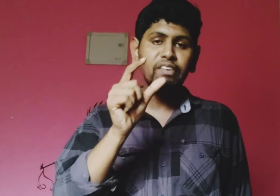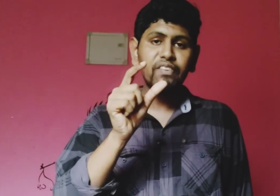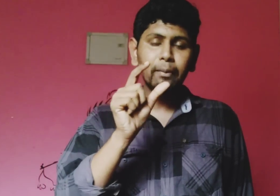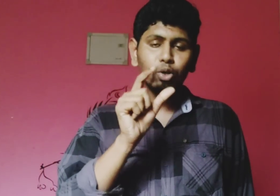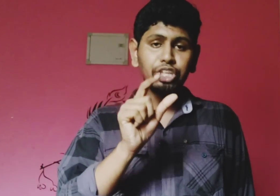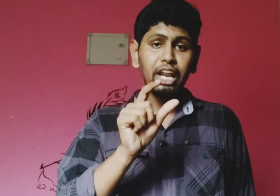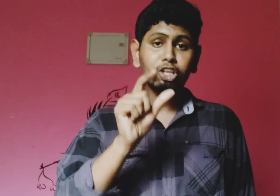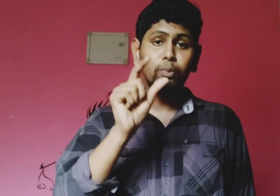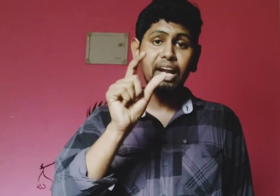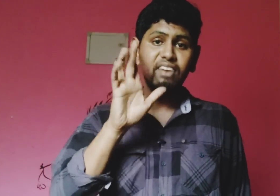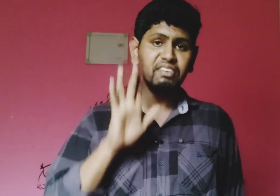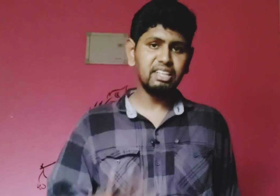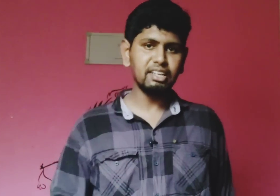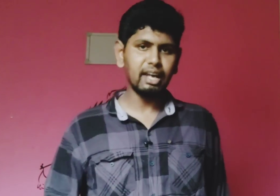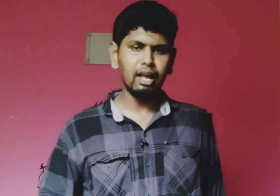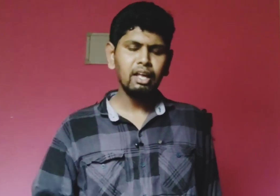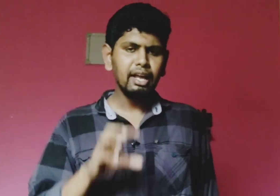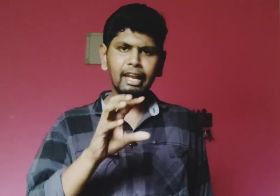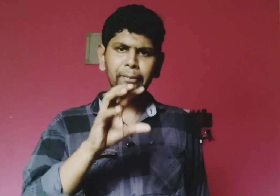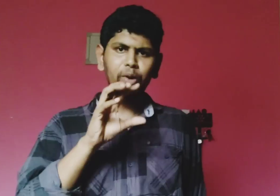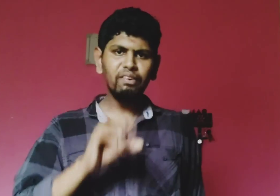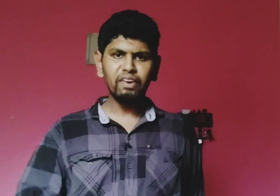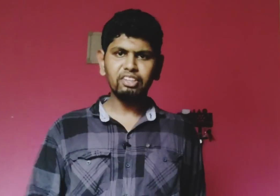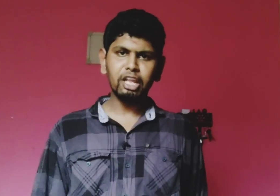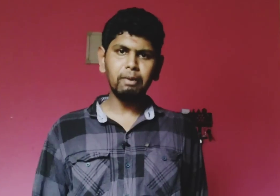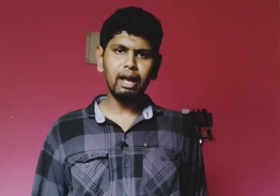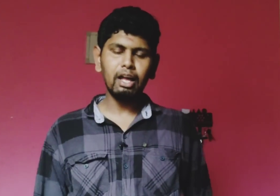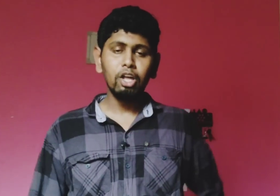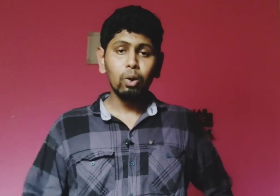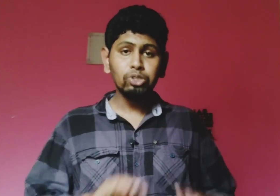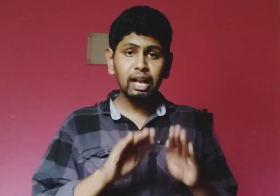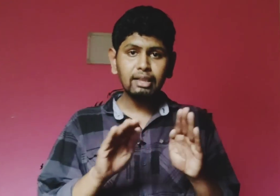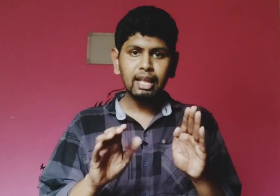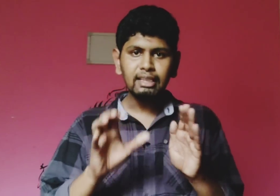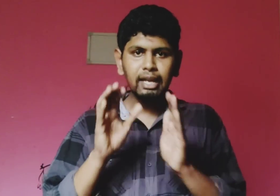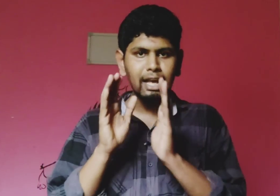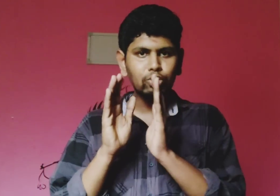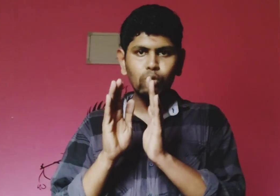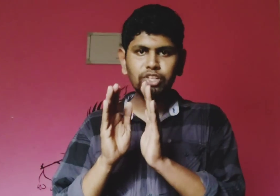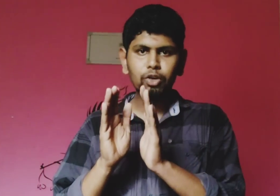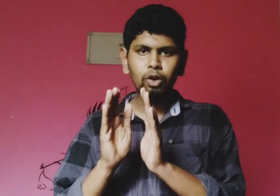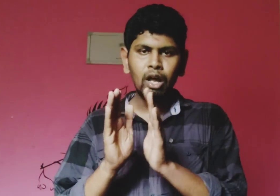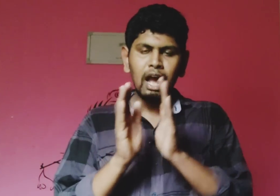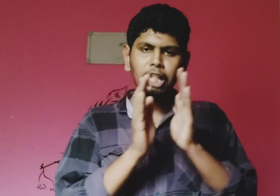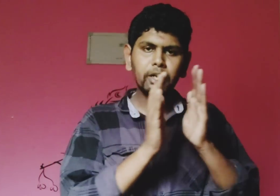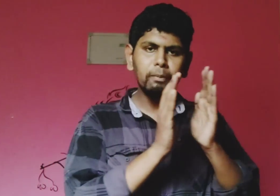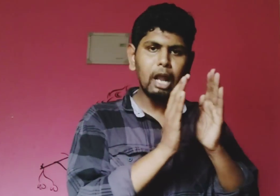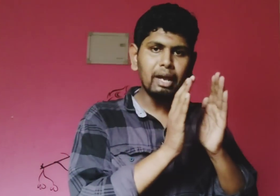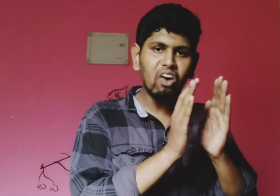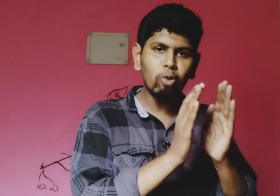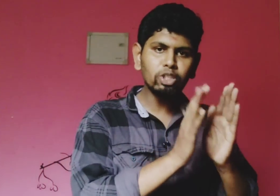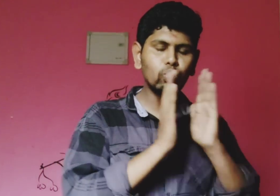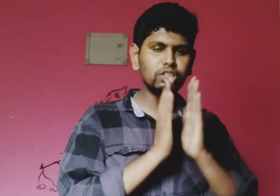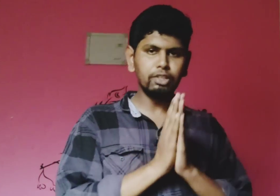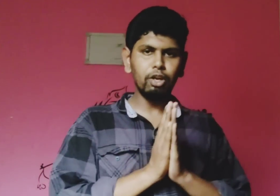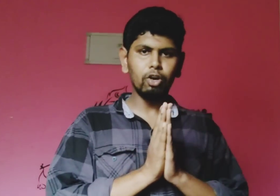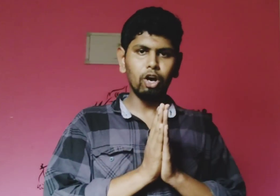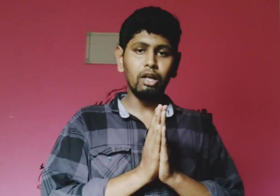விவரம் கொஞ்ச நேரத்துக்கு முன்னாடி வெளிவந்திருக்குங்க. என்ன புள்ளி விவரம் தெரியுமா, குஜராத்ல தனியார் ஸ்கூல்ஸ் இருக்கும், அது மட்டும் இல்லாம கவர்மெண்ட் ஸ்கூல்ஸ் வந்து இருக்கும்.